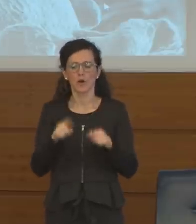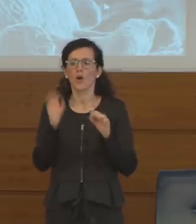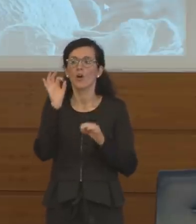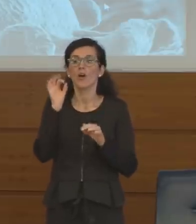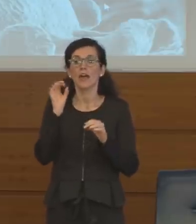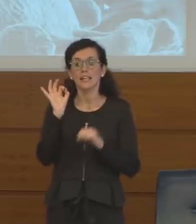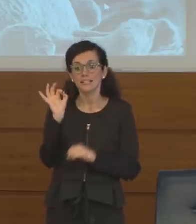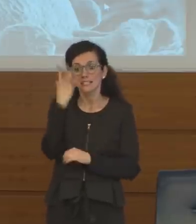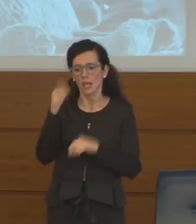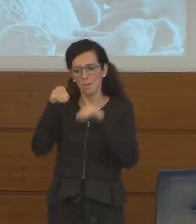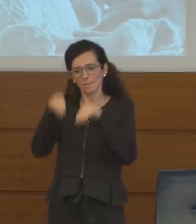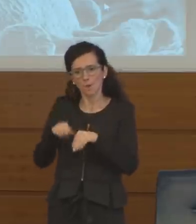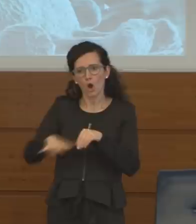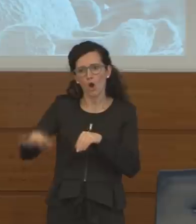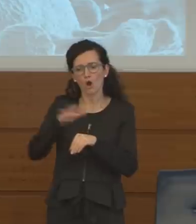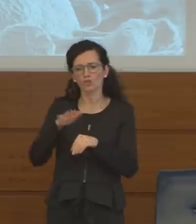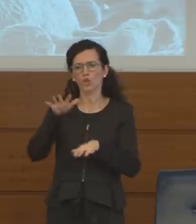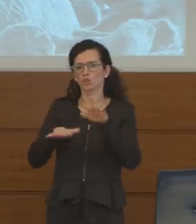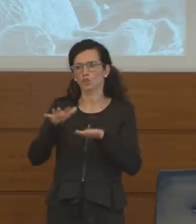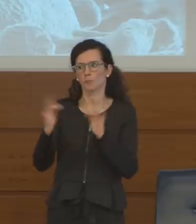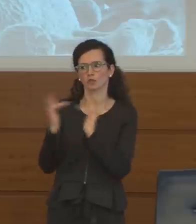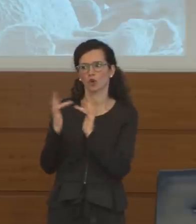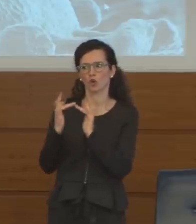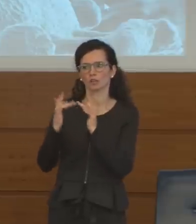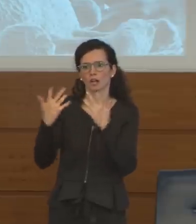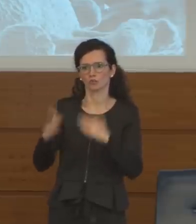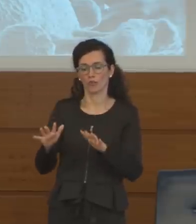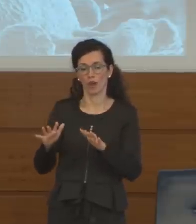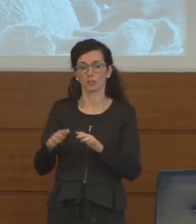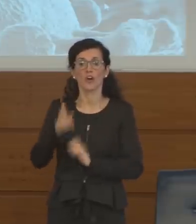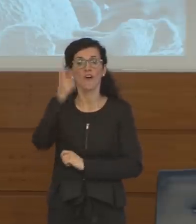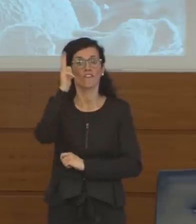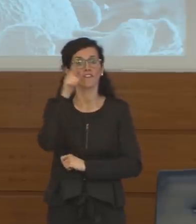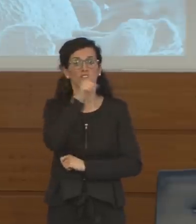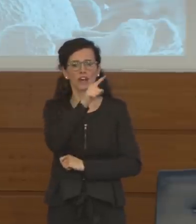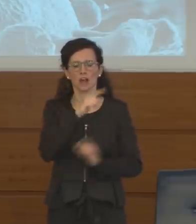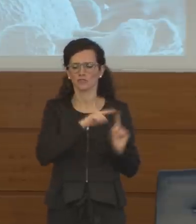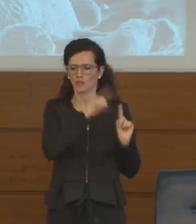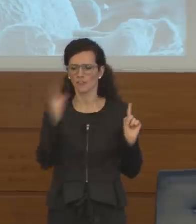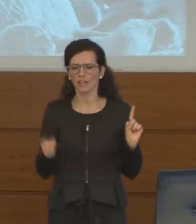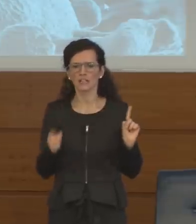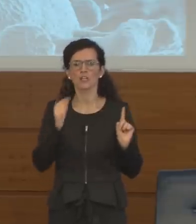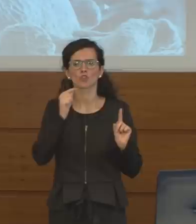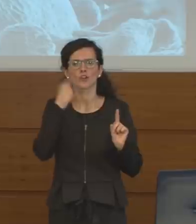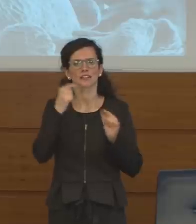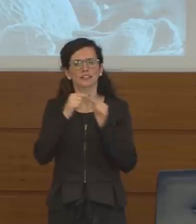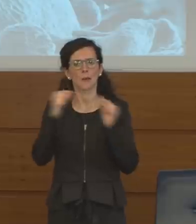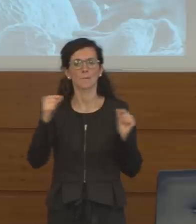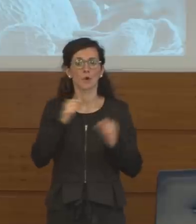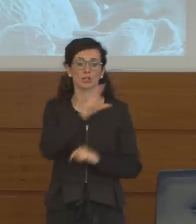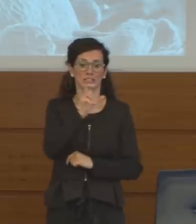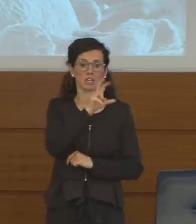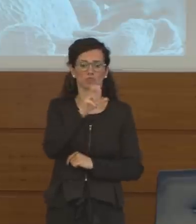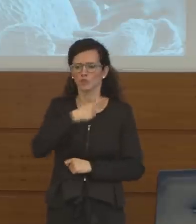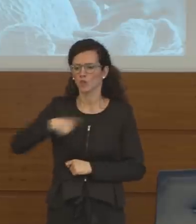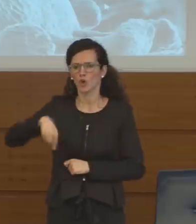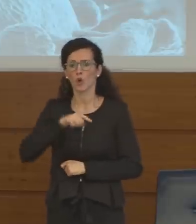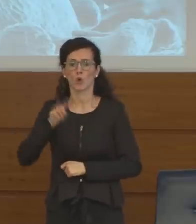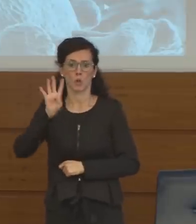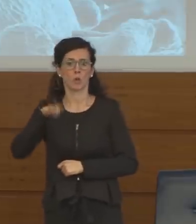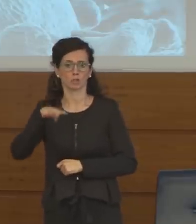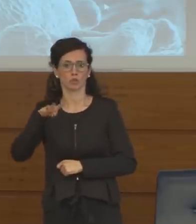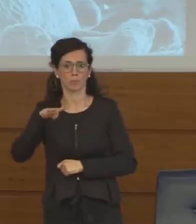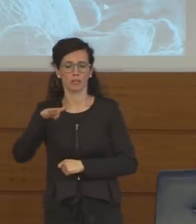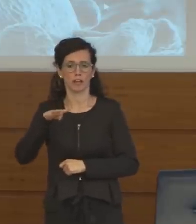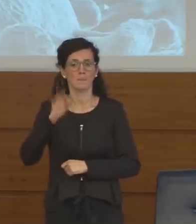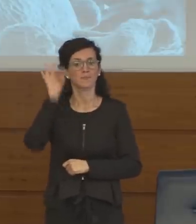che sono sospetti di aver contattato. La Francia di questi tamponi ne ha fatta a tutt'oggi 300, noi ne abbiamo fatti 4.000. La Gran Bretagna,